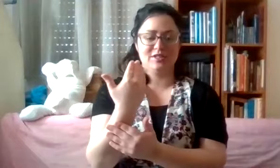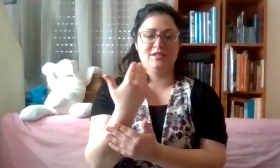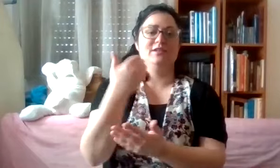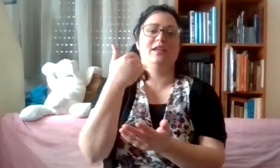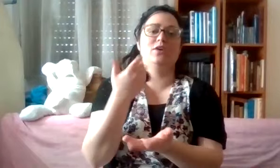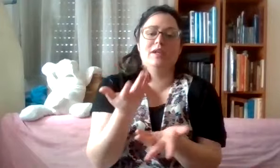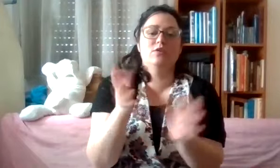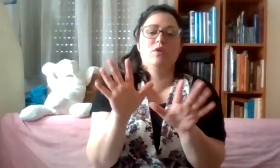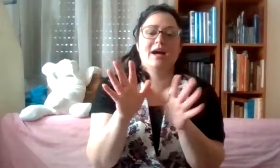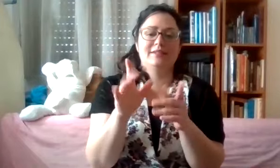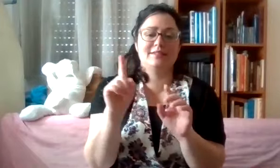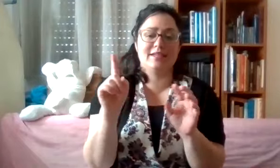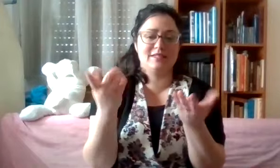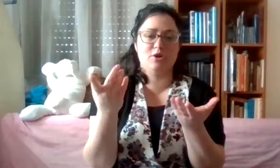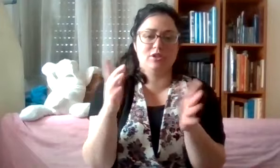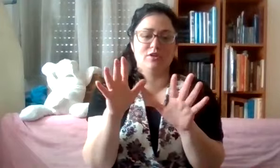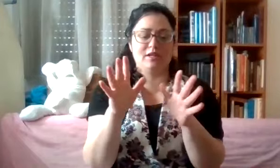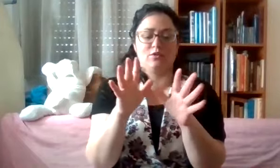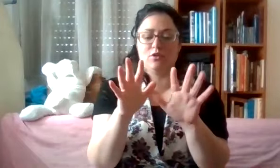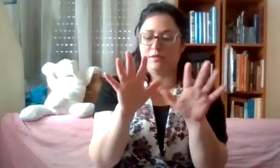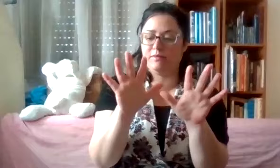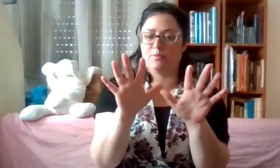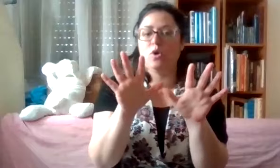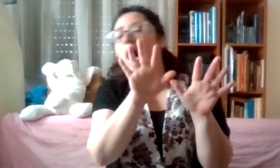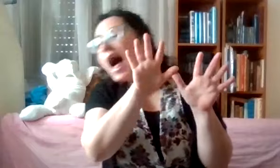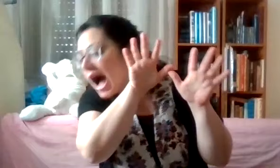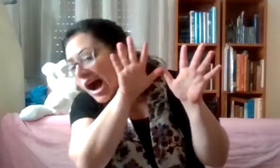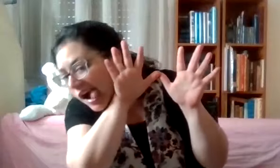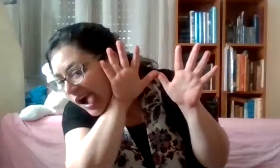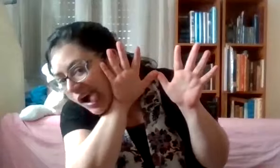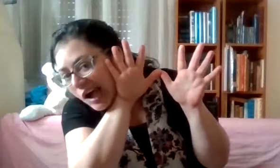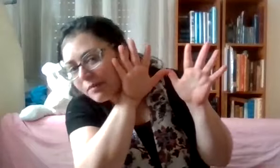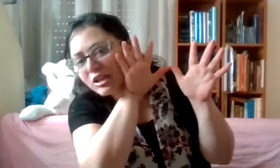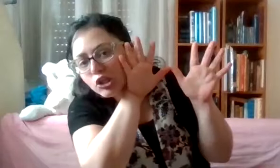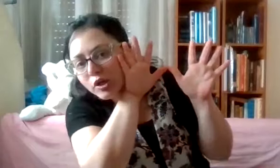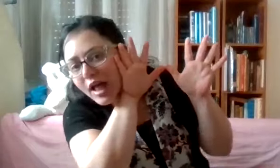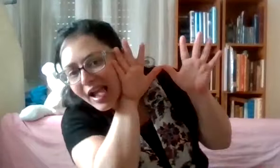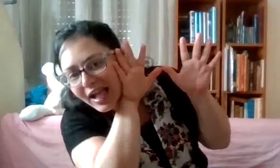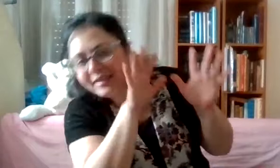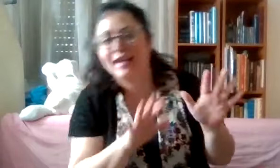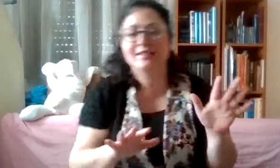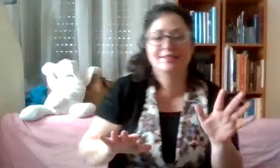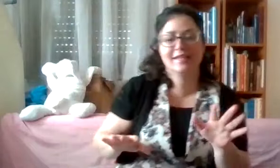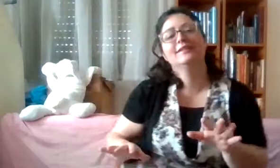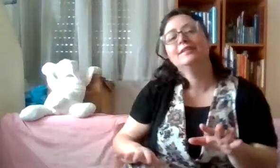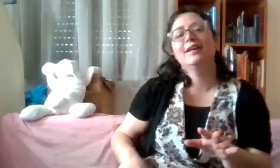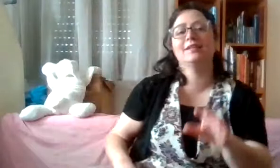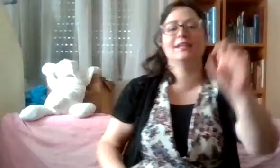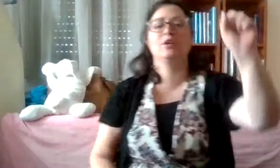אין לנו 11 אצבעות, נכון? אנחנו לא יכולים לספור עם הלשון את 11. אז אנחנו